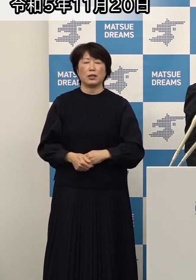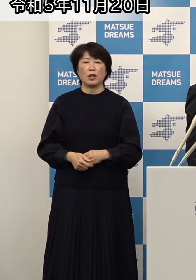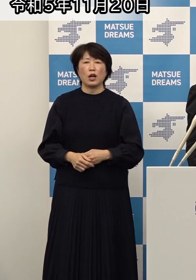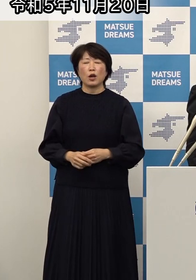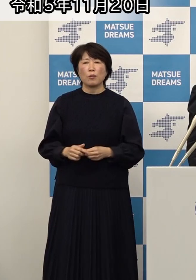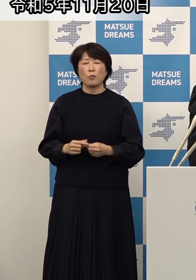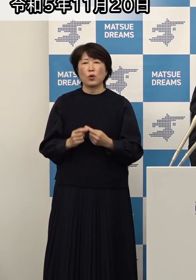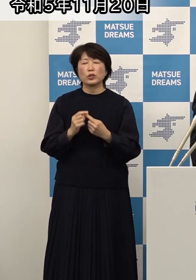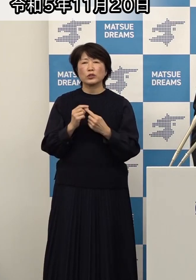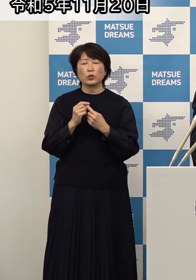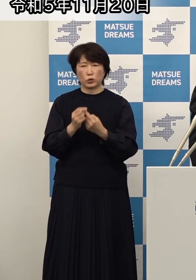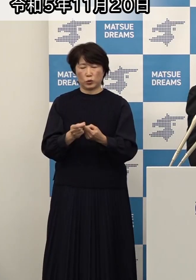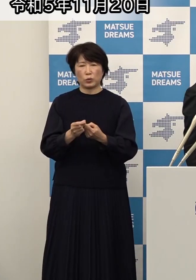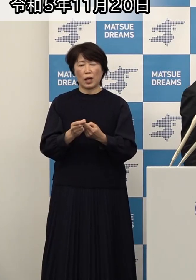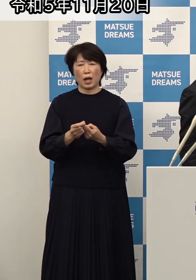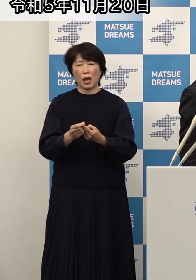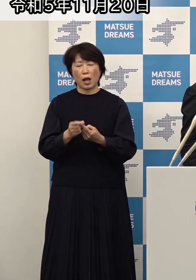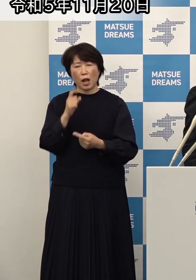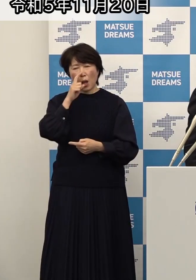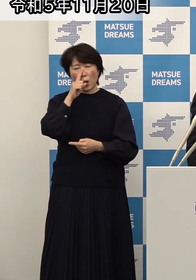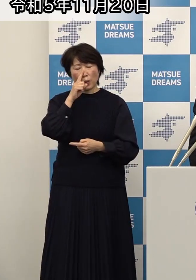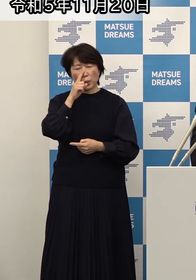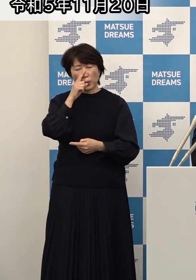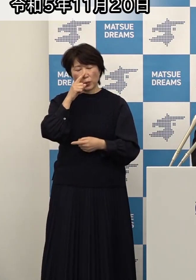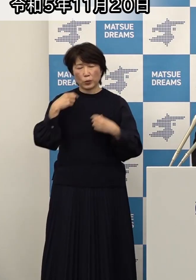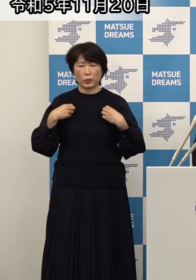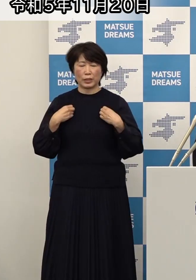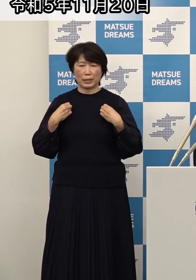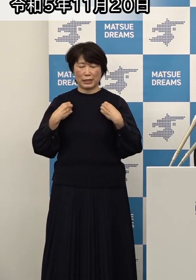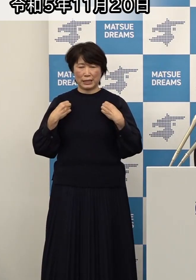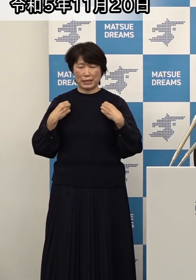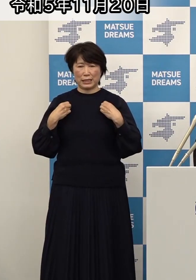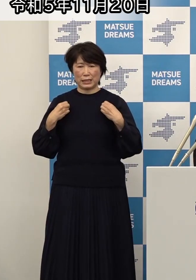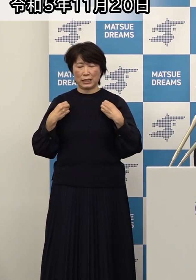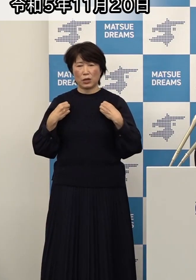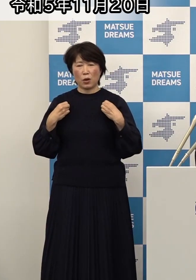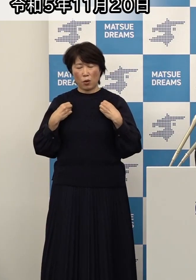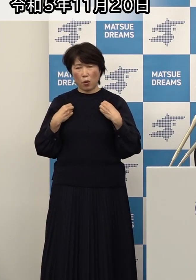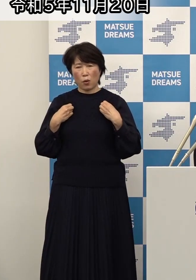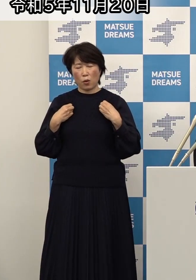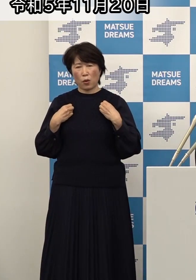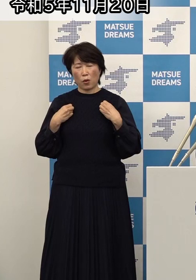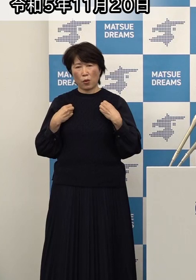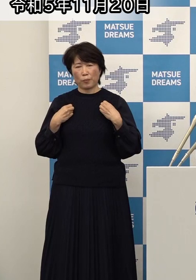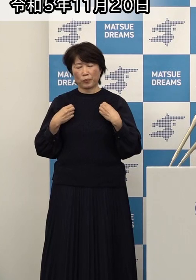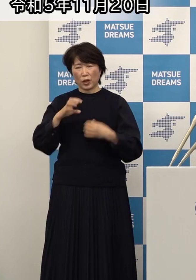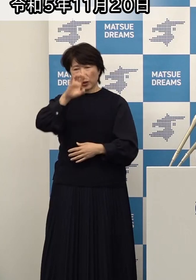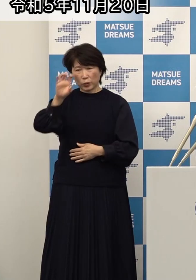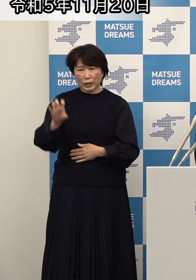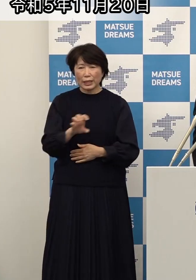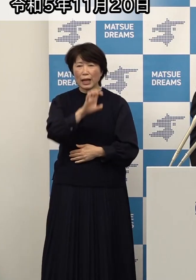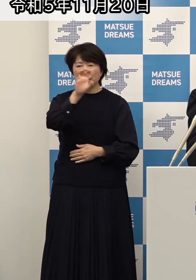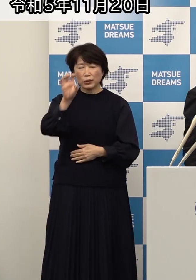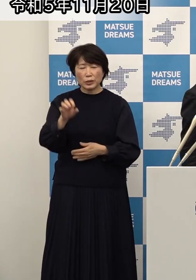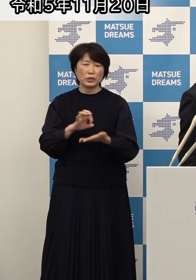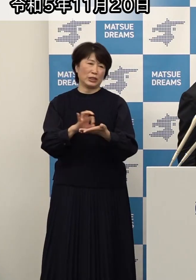でございます。来場された方がですね、ファーマーズマーケット、ここですけども、に不要な洋服を持